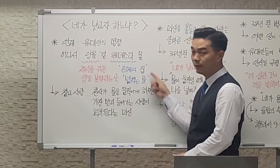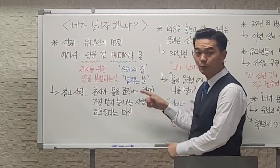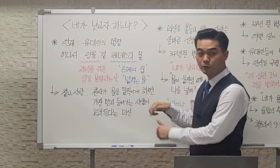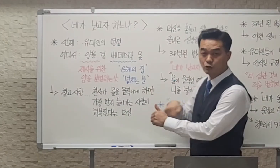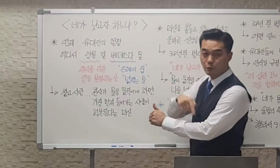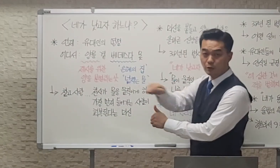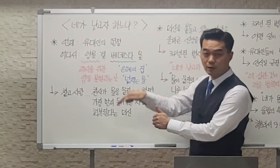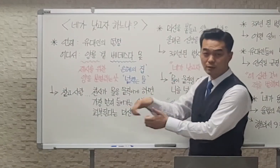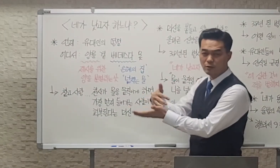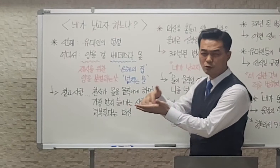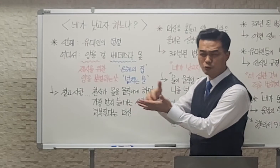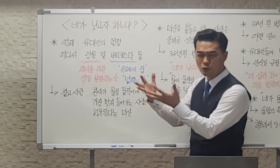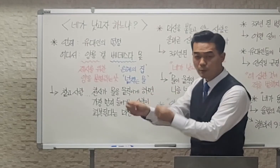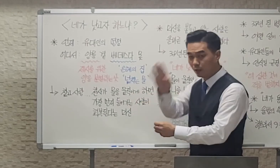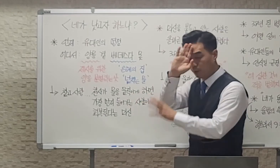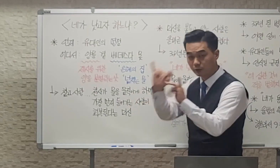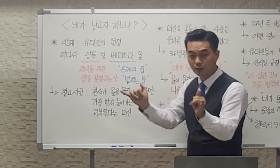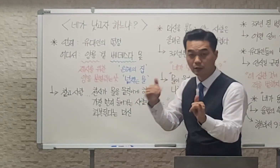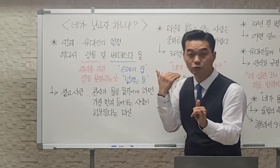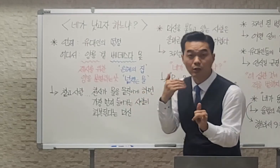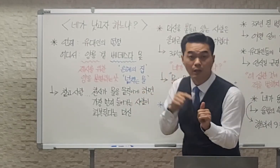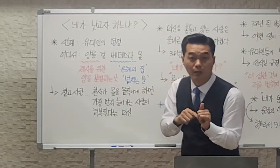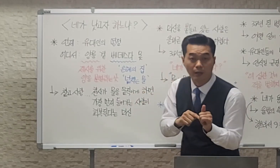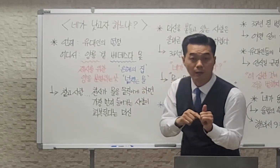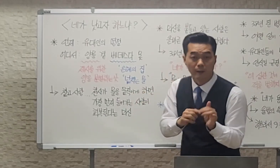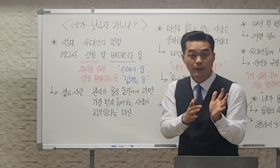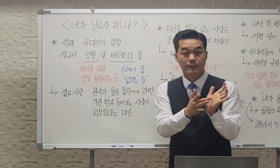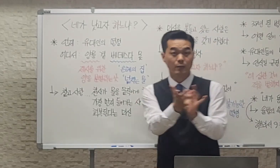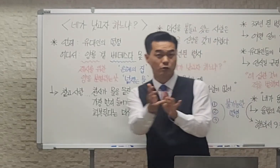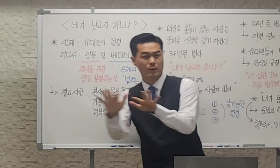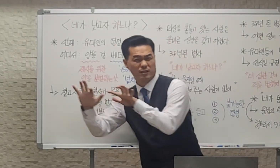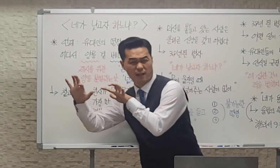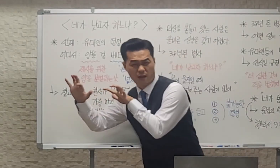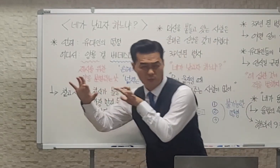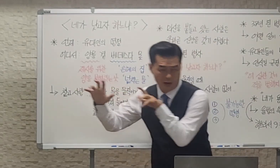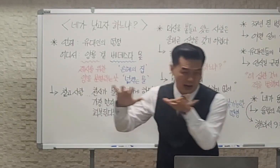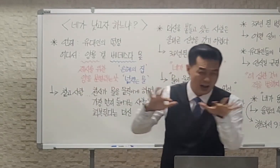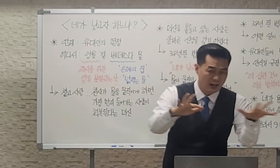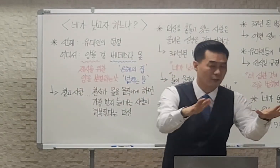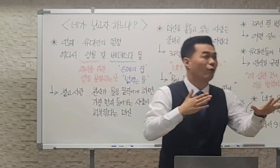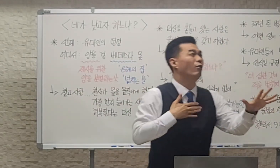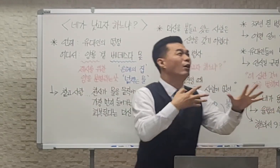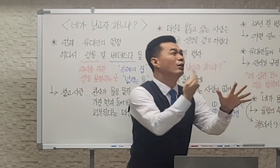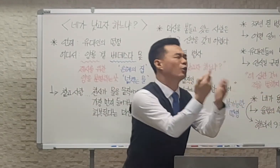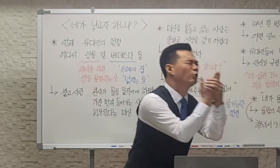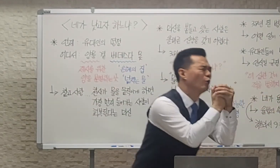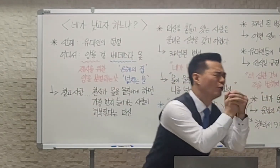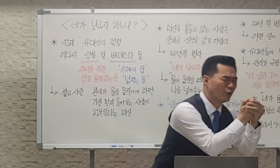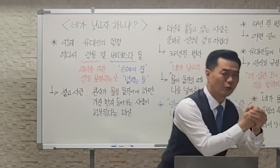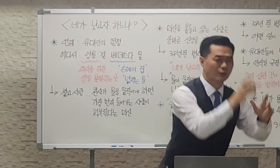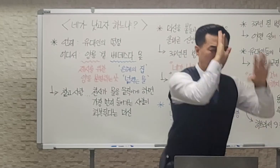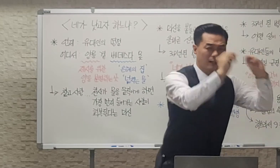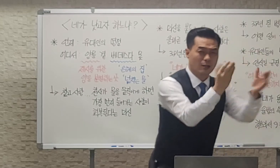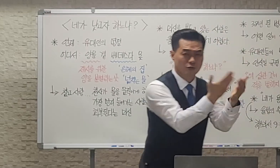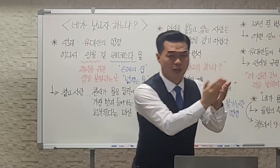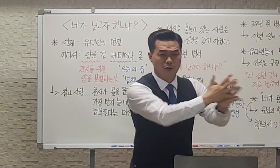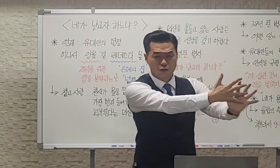못 주변에 있는 수많은 병자들이 누구한테? 예수님한테 막 가서 저도 낫게 해주세요